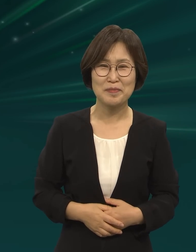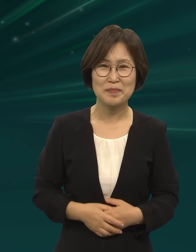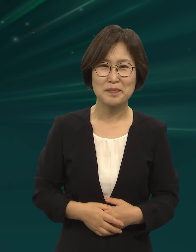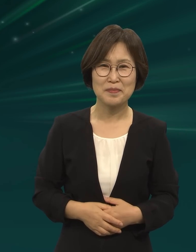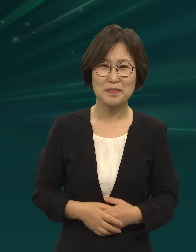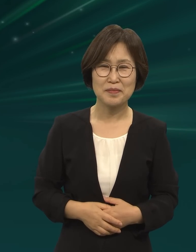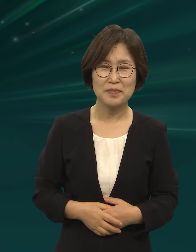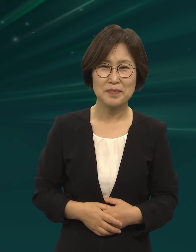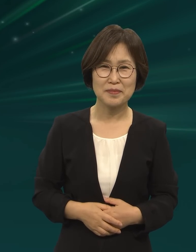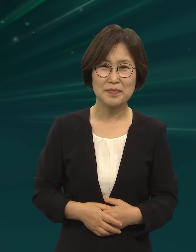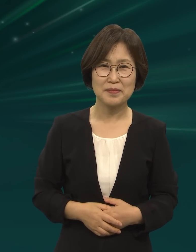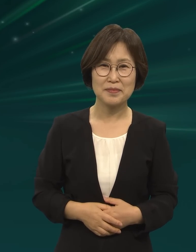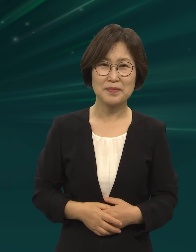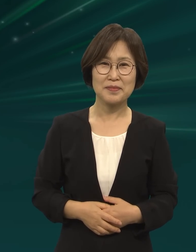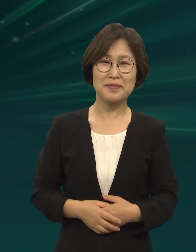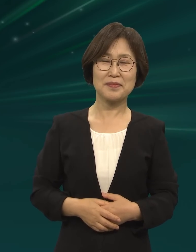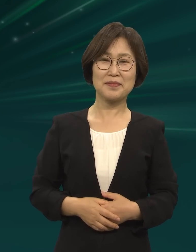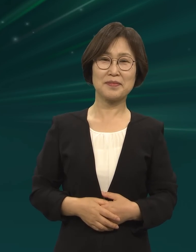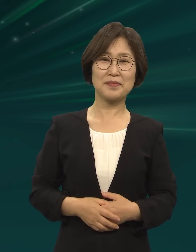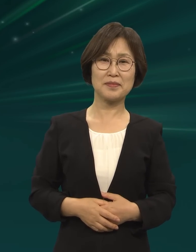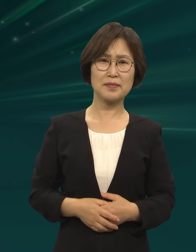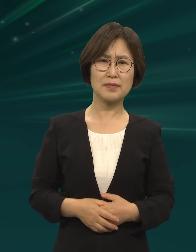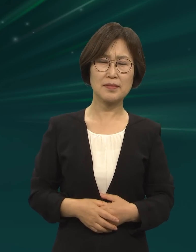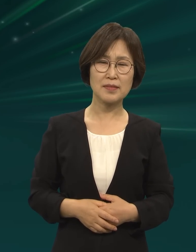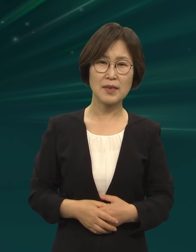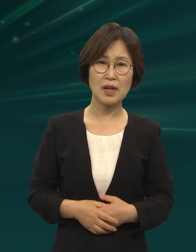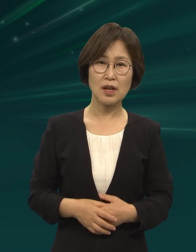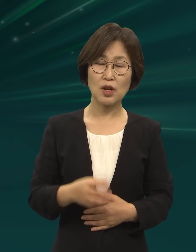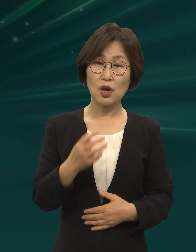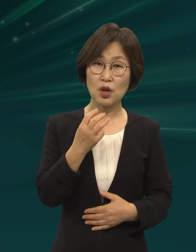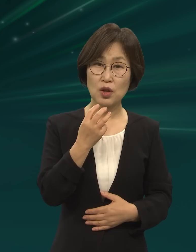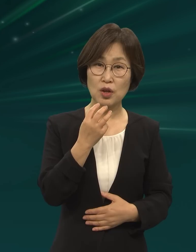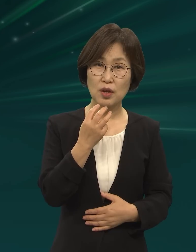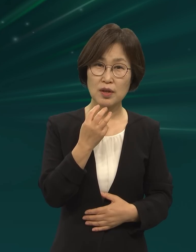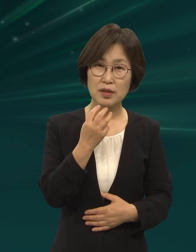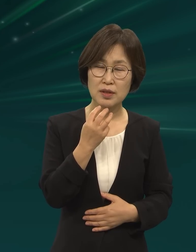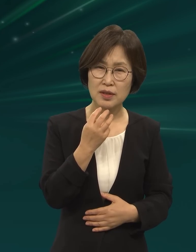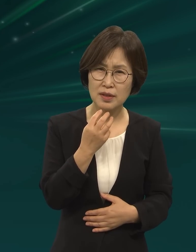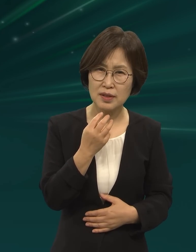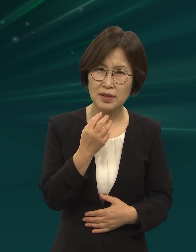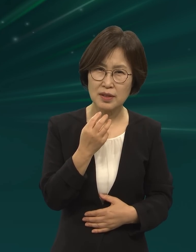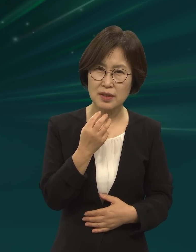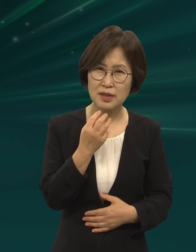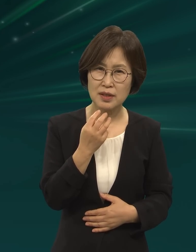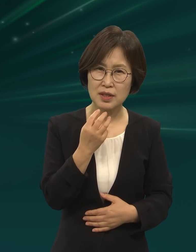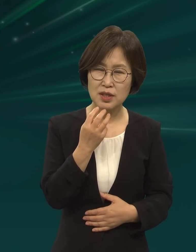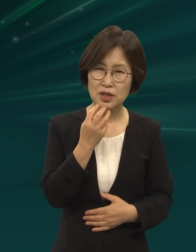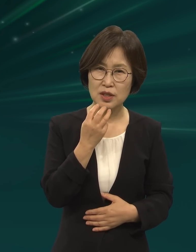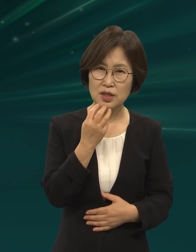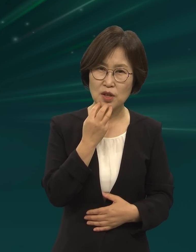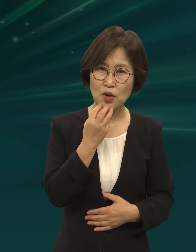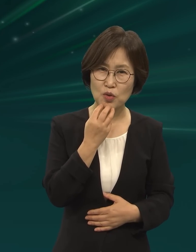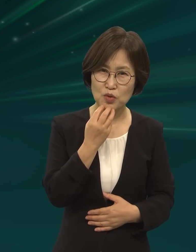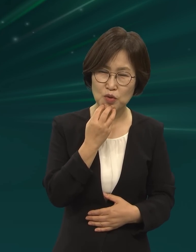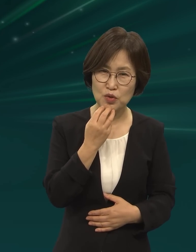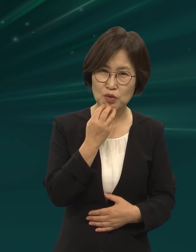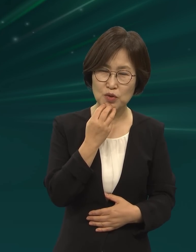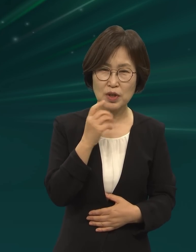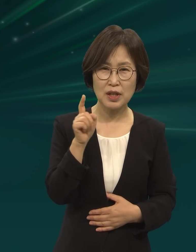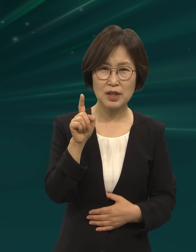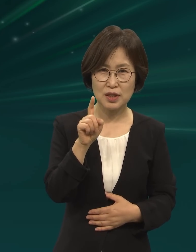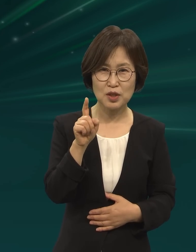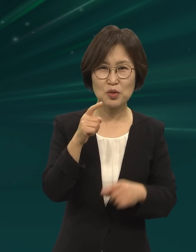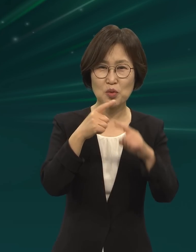그리고 제가 또 이제 김천에서 서울에 와서 우리 서울영계 우리 최은성 목사님께서 저를 이렇게